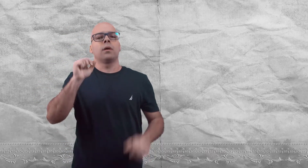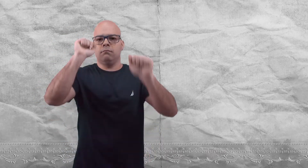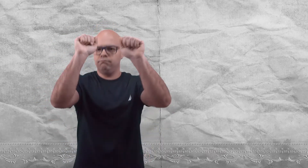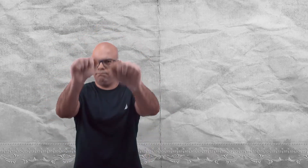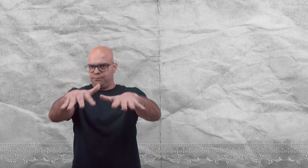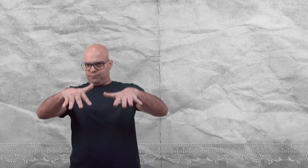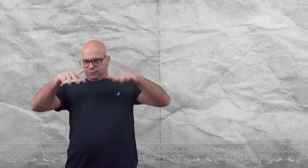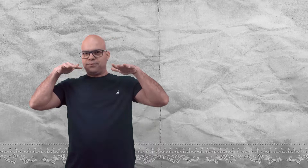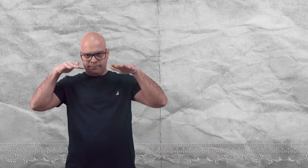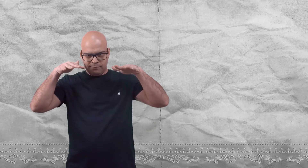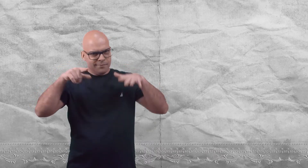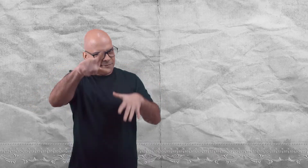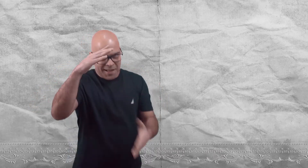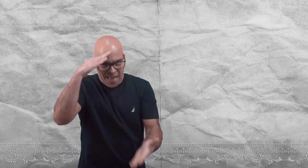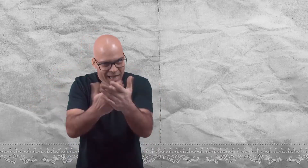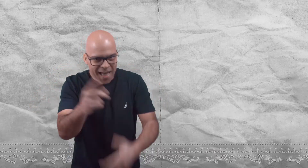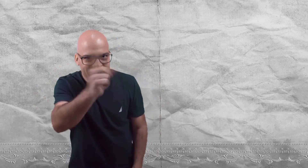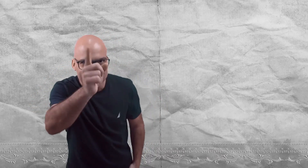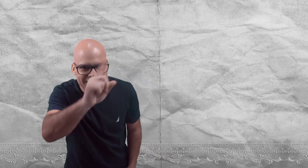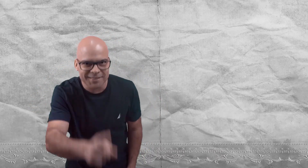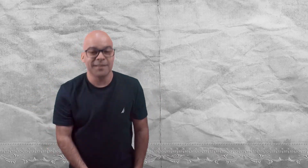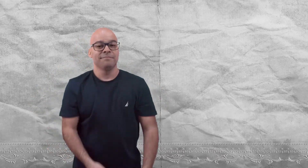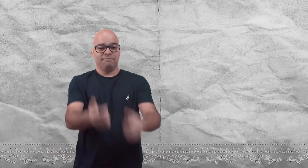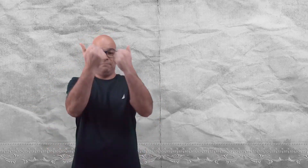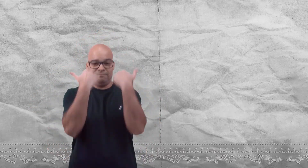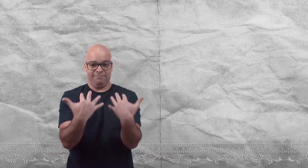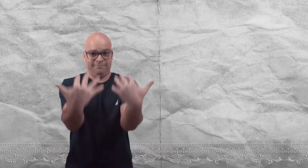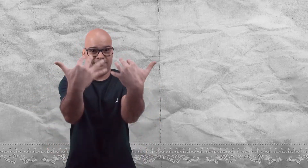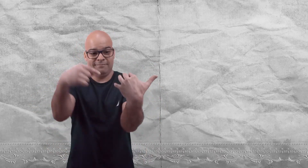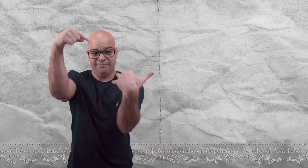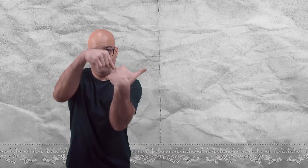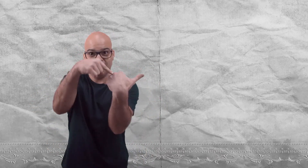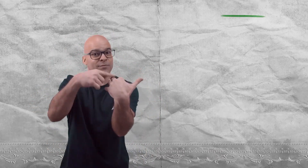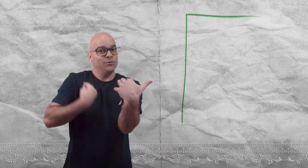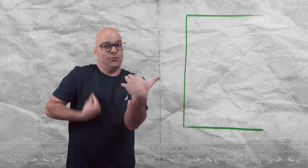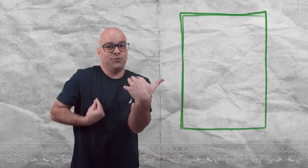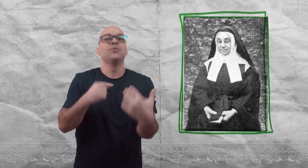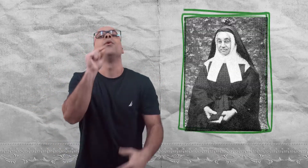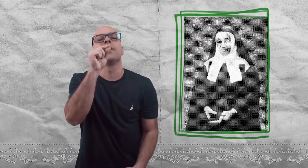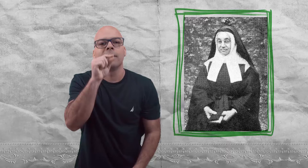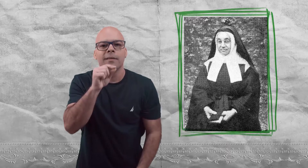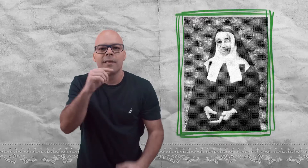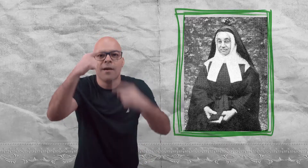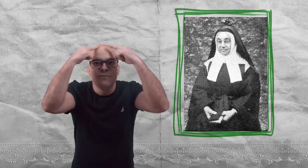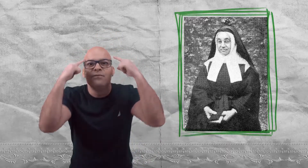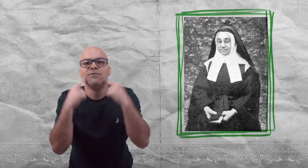plateia, vocês não vão acreditar, quem estava na plateia era uma